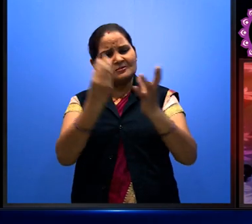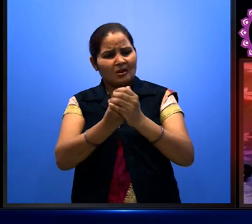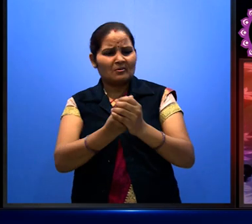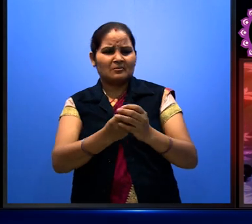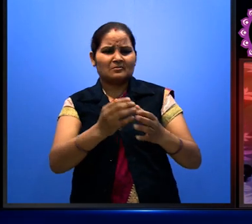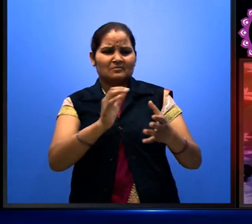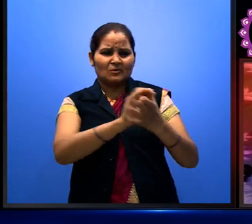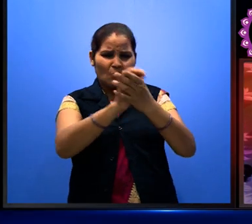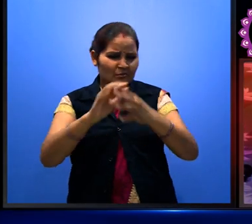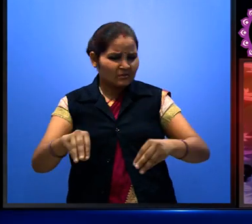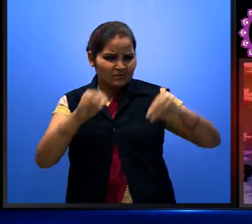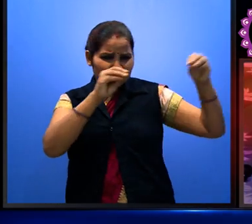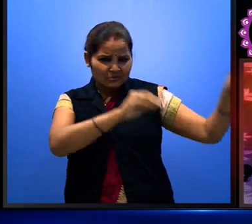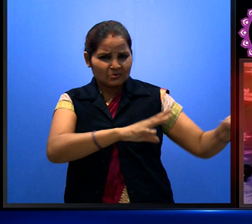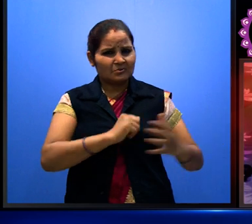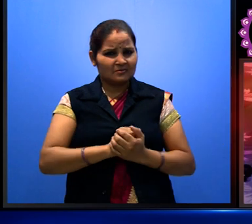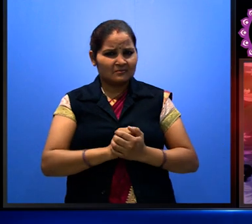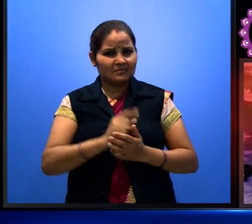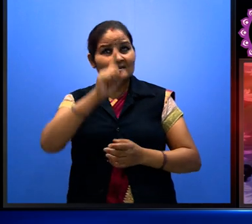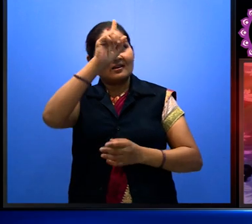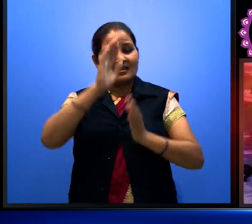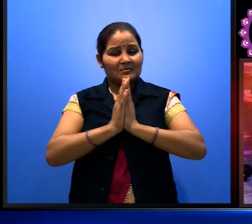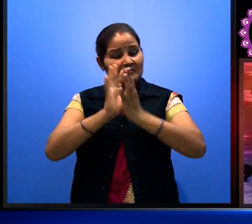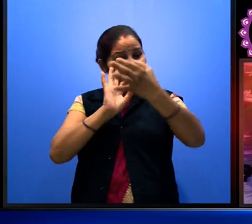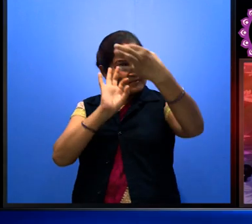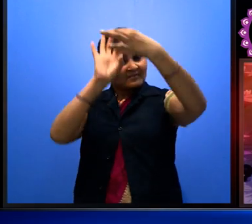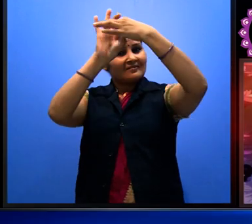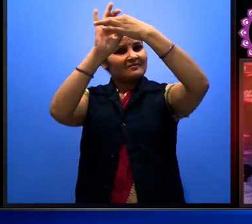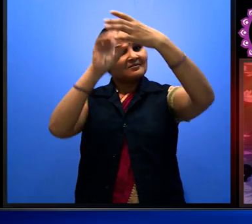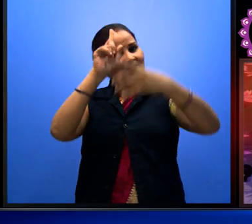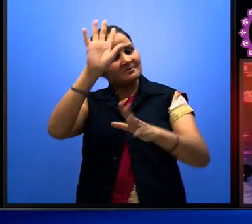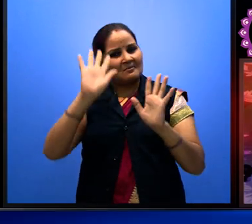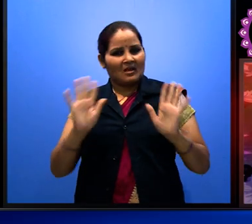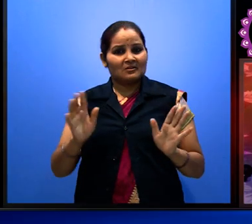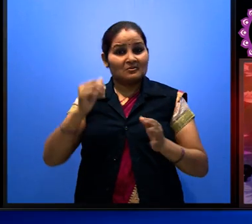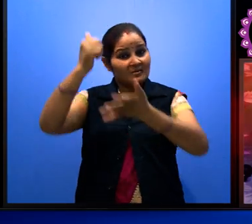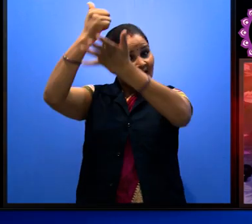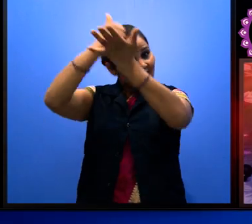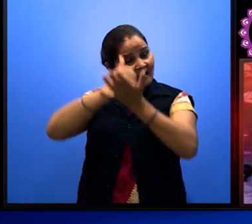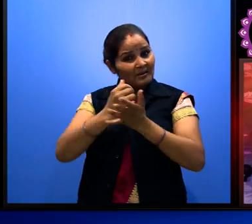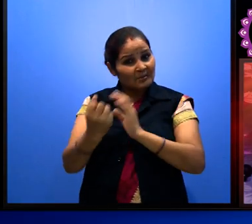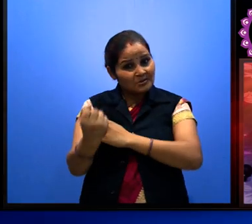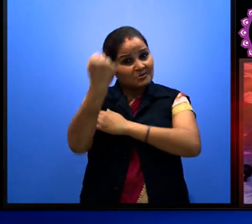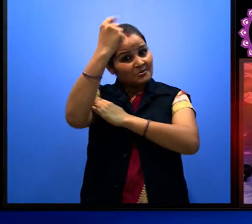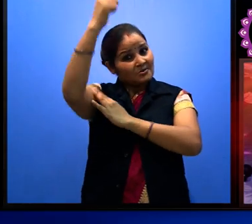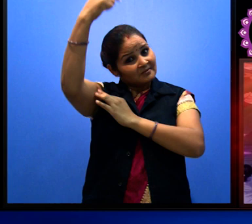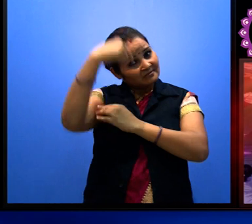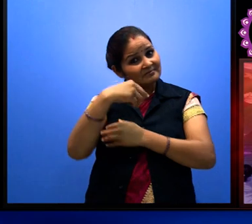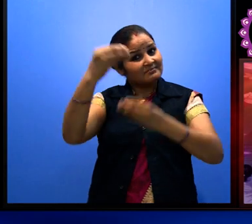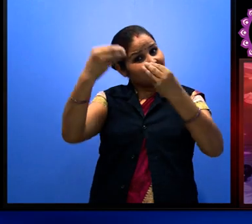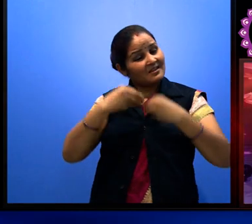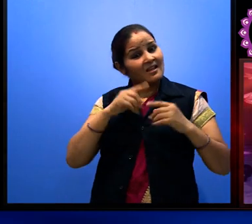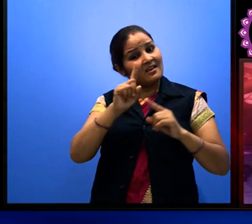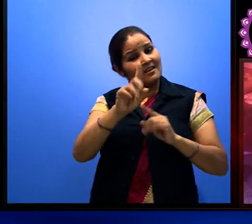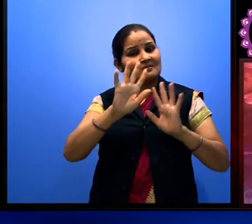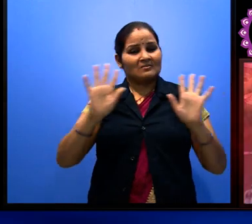एक संग जोड़े, क्योंकि दुख में वही हमको मदद करेगा, वही शक्ति देगा, वही